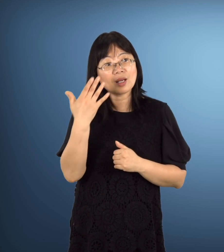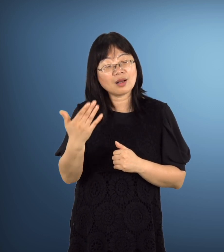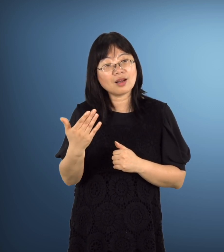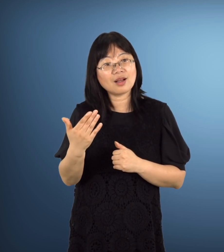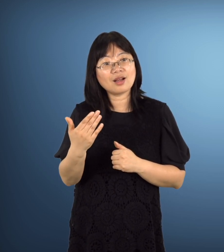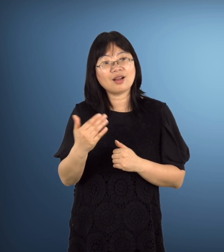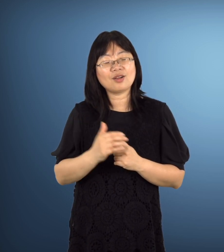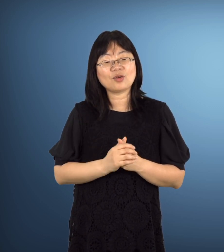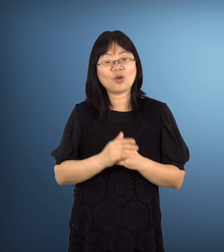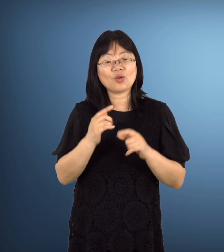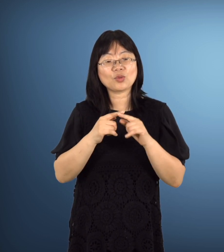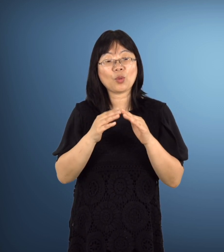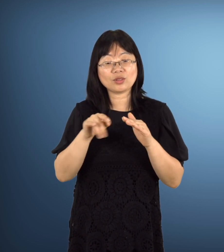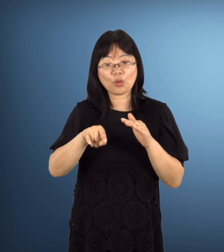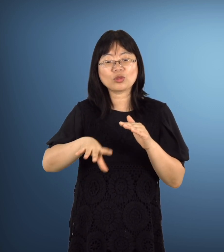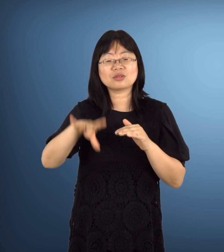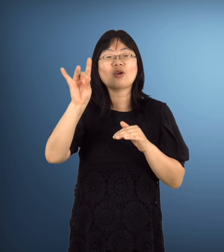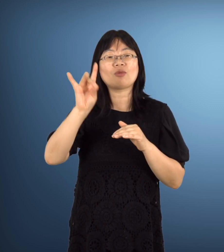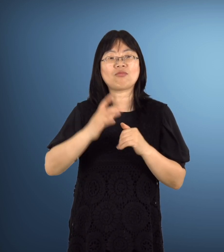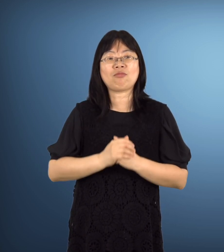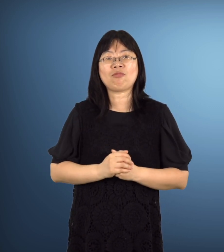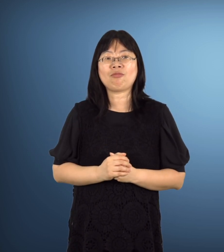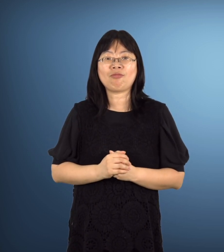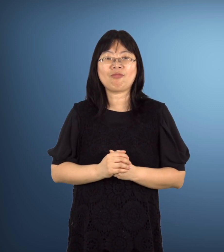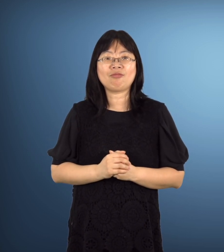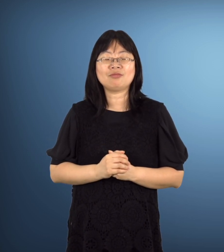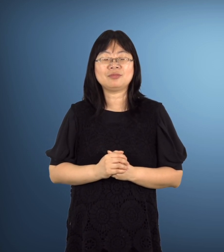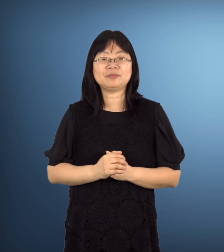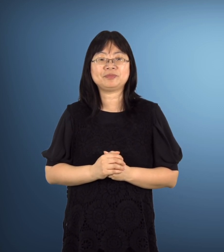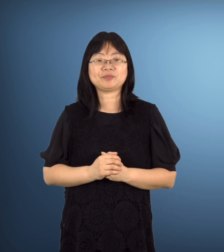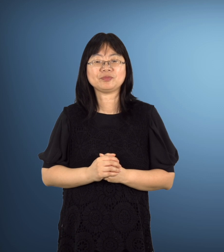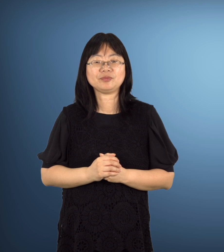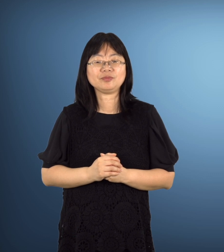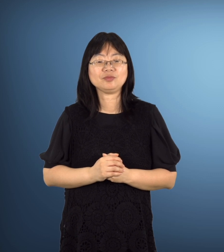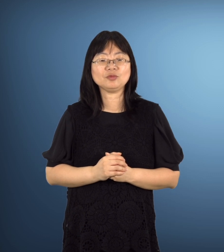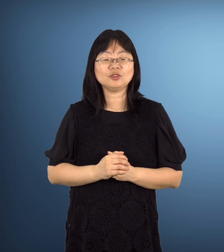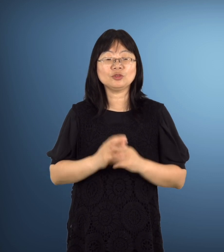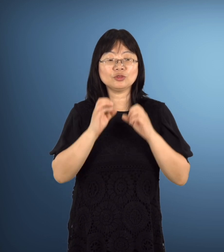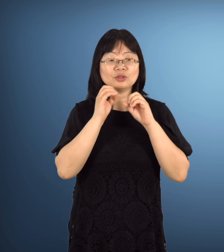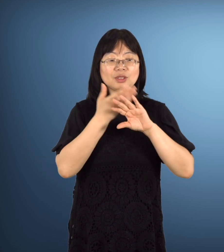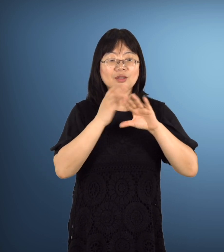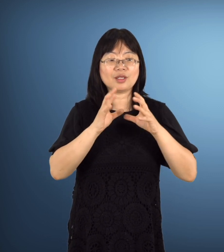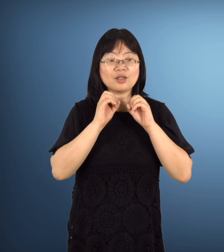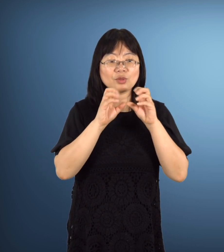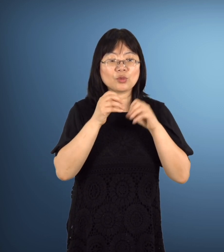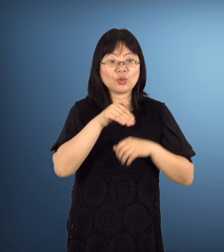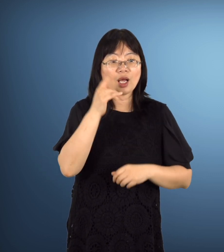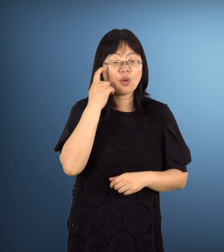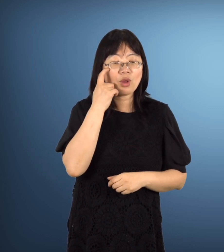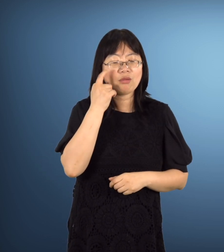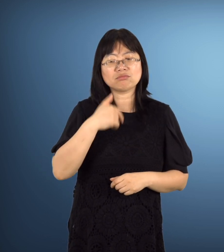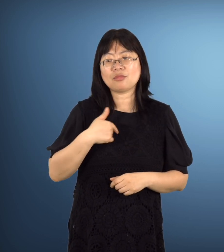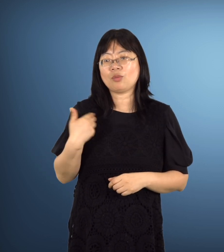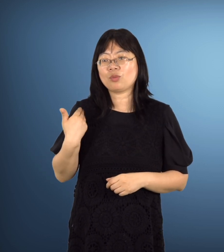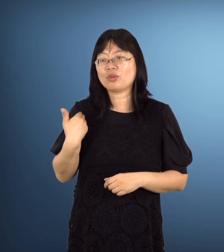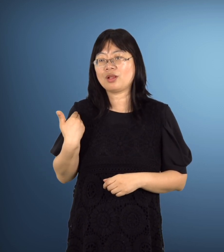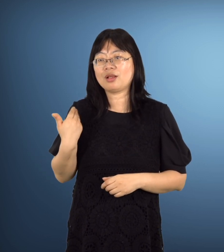그랬더니 교회는 여기가 처음이래요. 아니 무슨 선교를 갑니까? 그랬더니 자기 잘